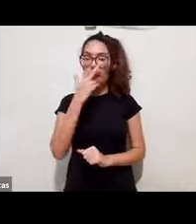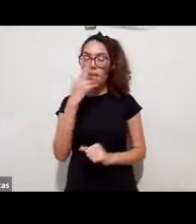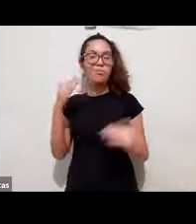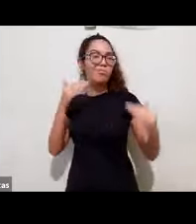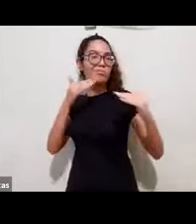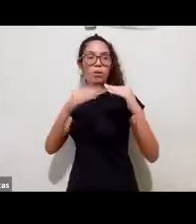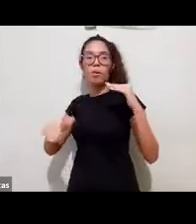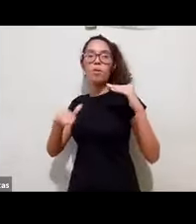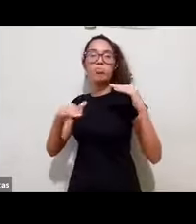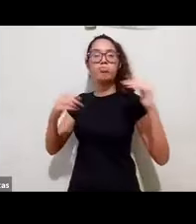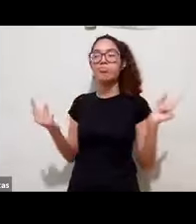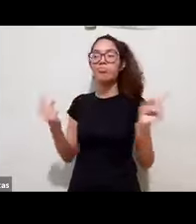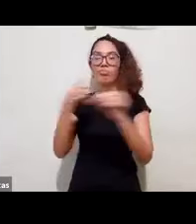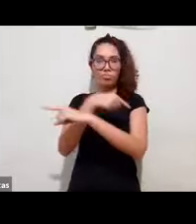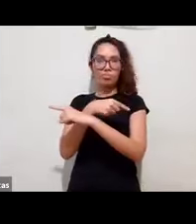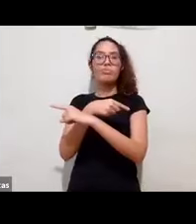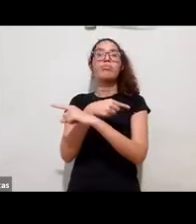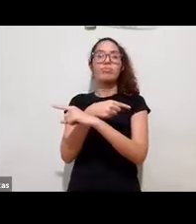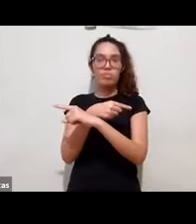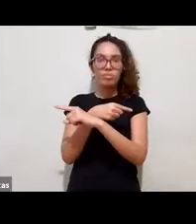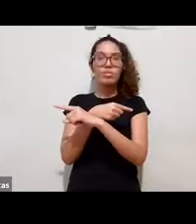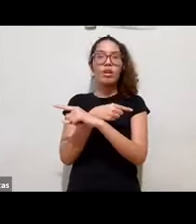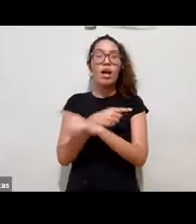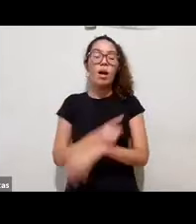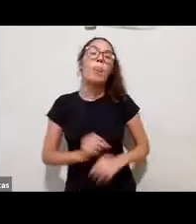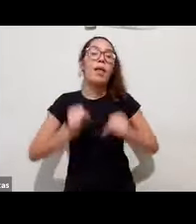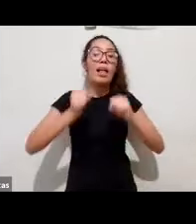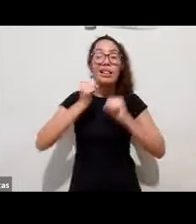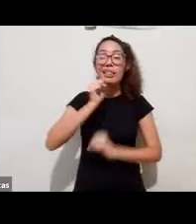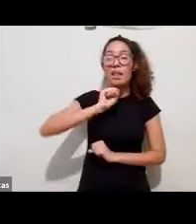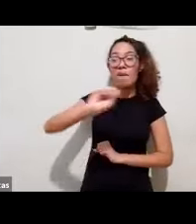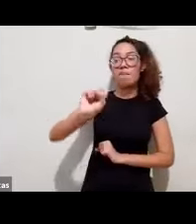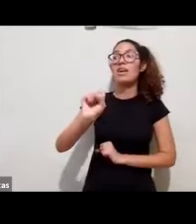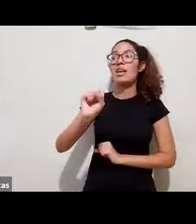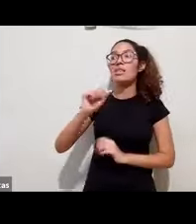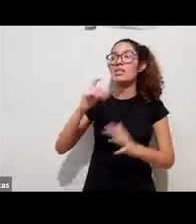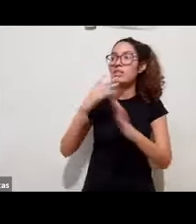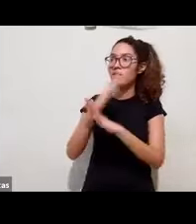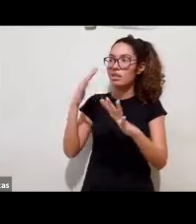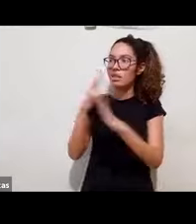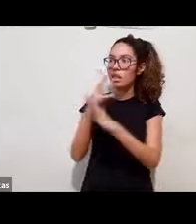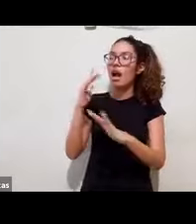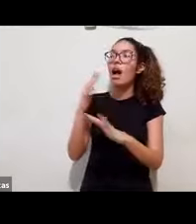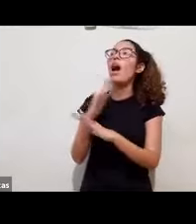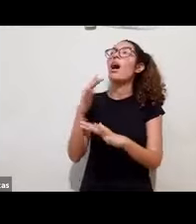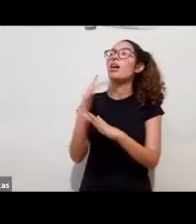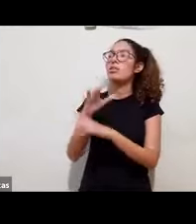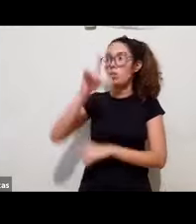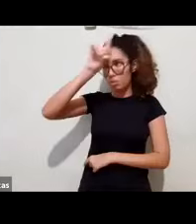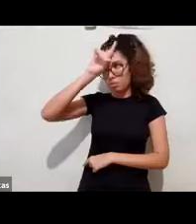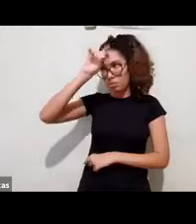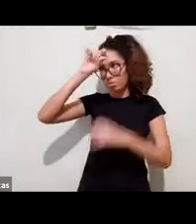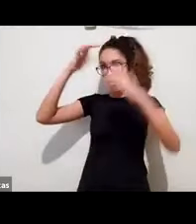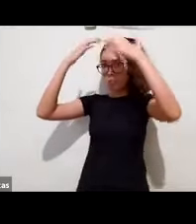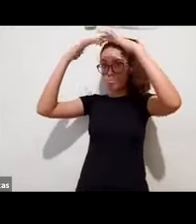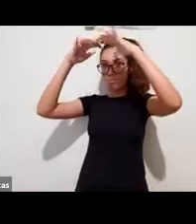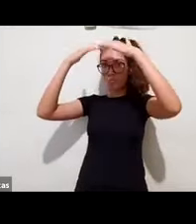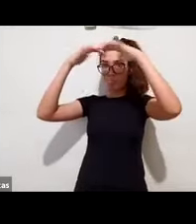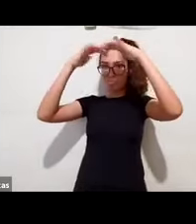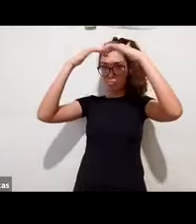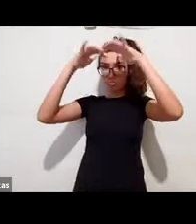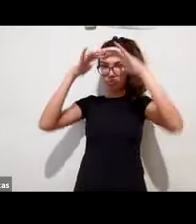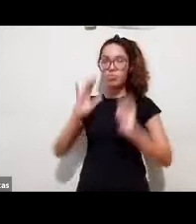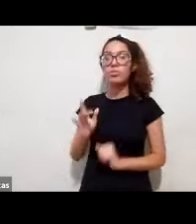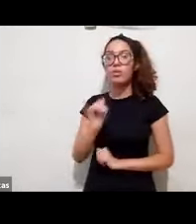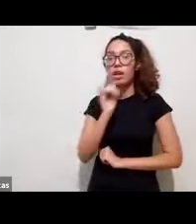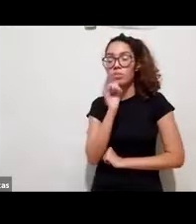reforma psiquiátrica e a defesa de uma sociedade sem manicômios e de dispositivos mais amplos. Inclusive, Rafael, numa perspectiva, se a gente pensar